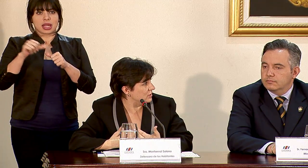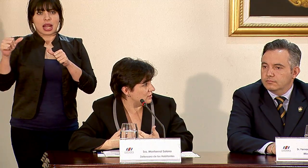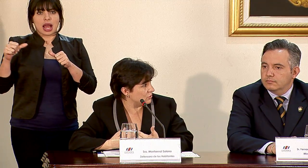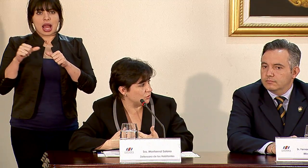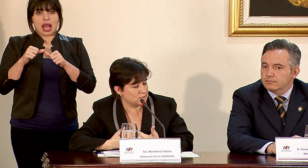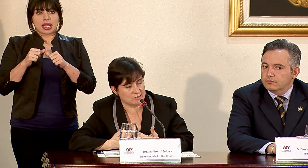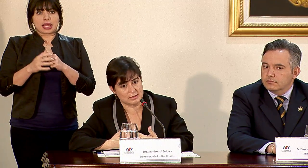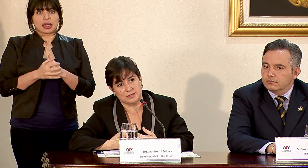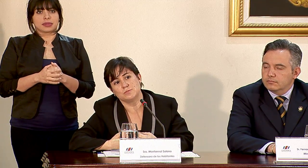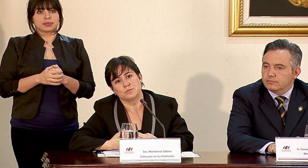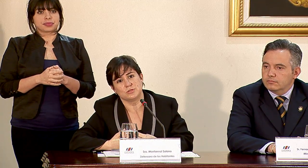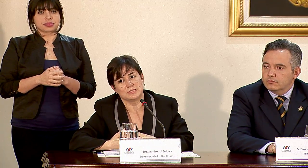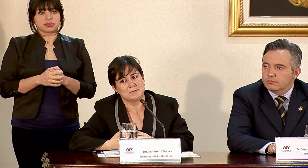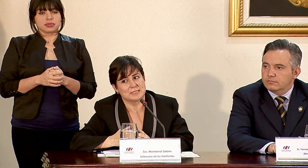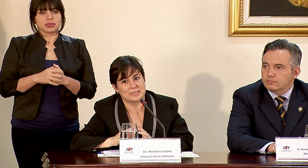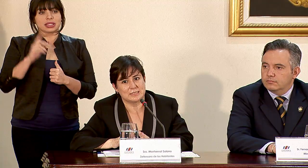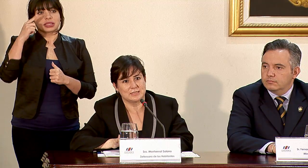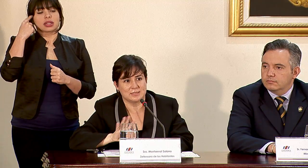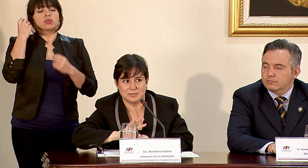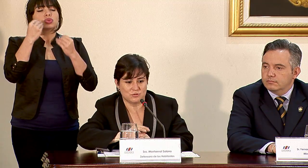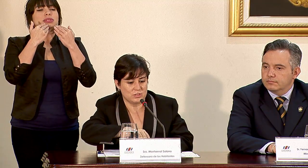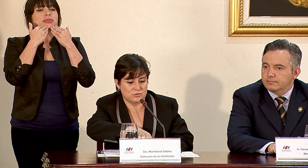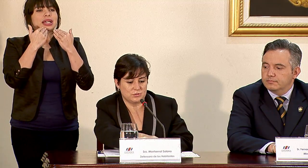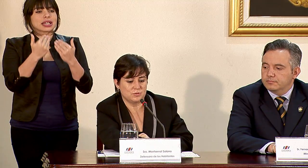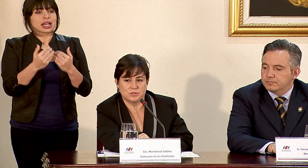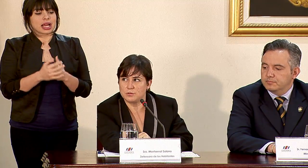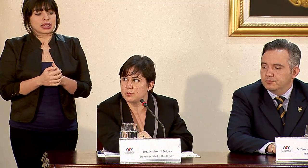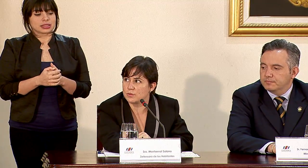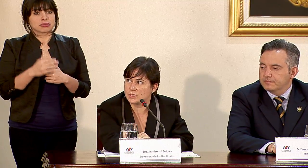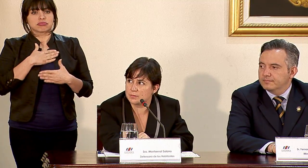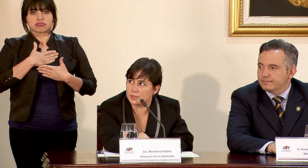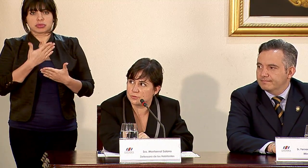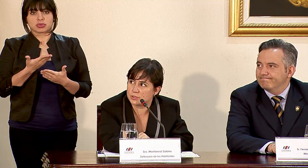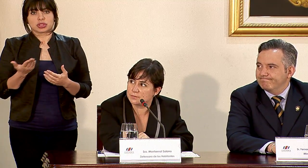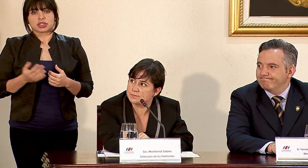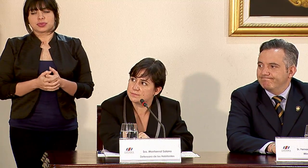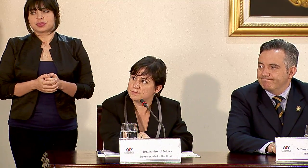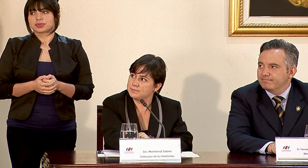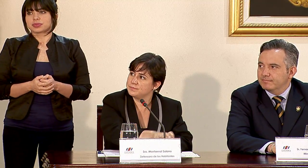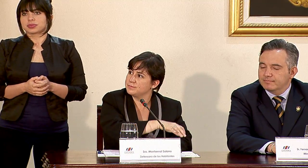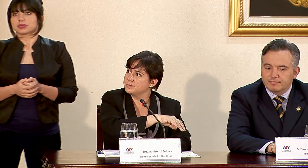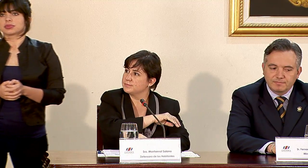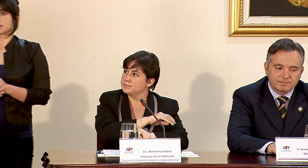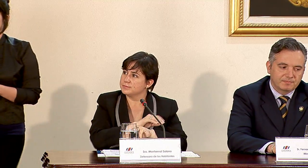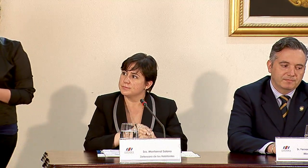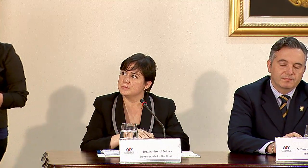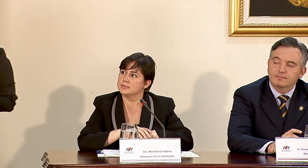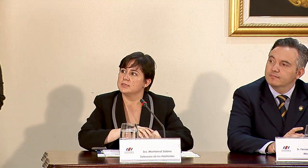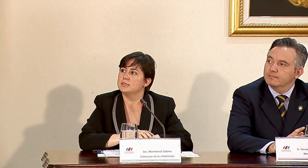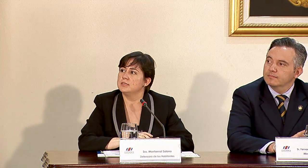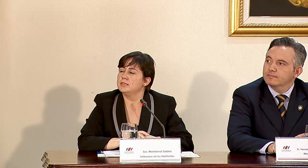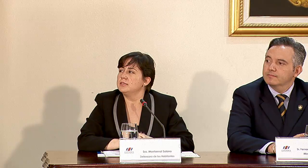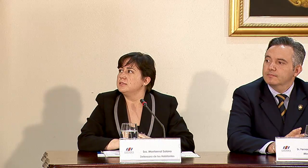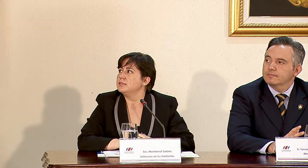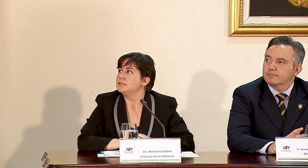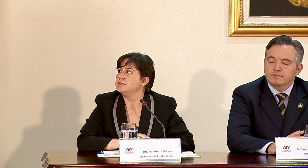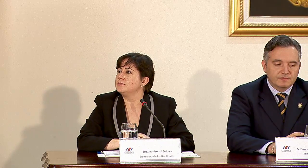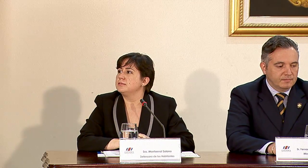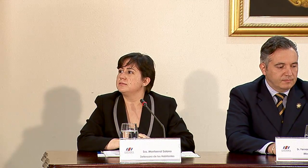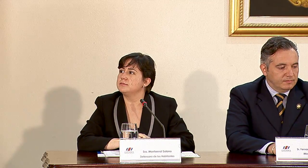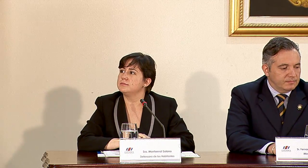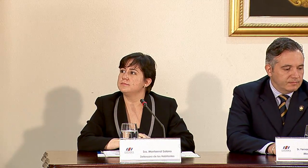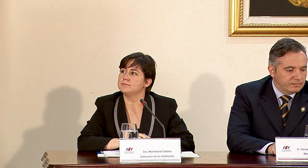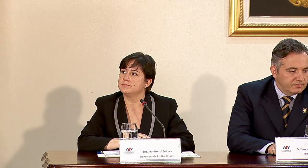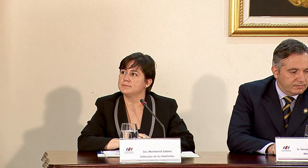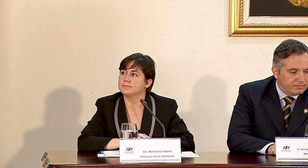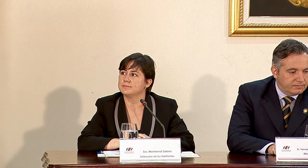estatal. Muchísimas gracias y estoy a su disposición por cualquier pregunta. Muchas gracias a la señora Defensora de los Habitantes.